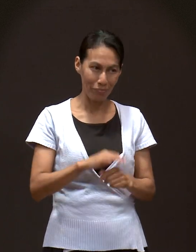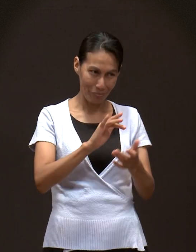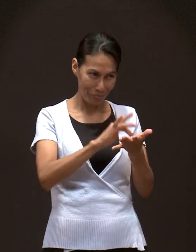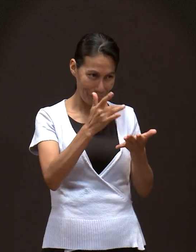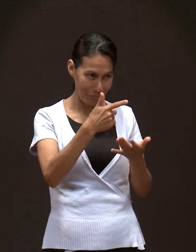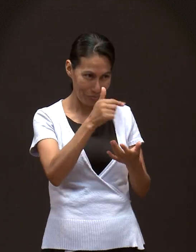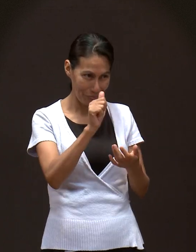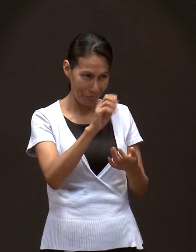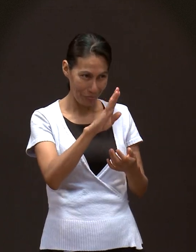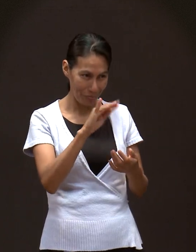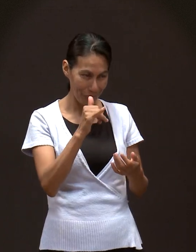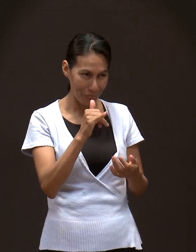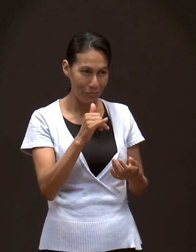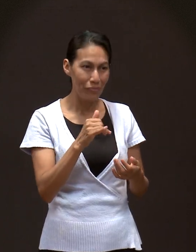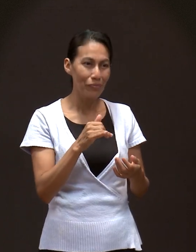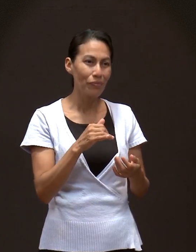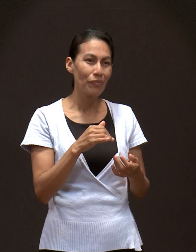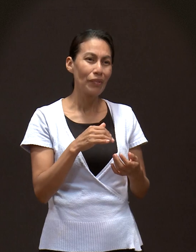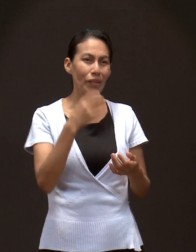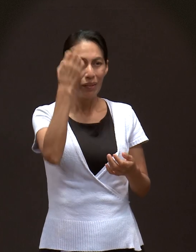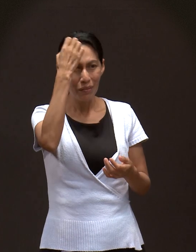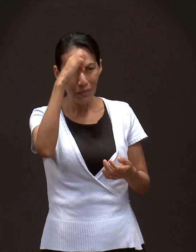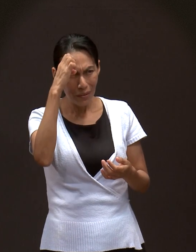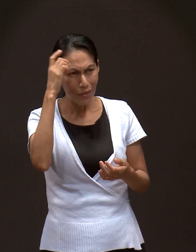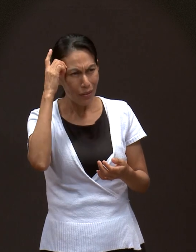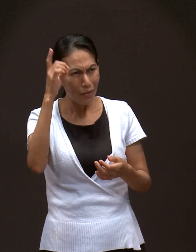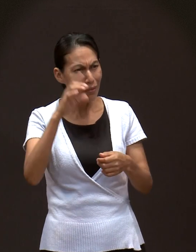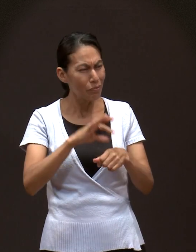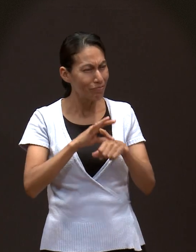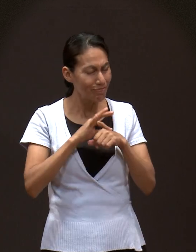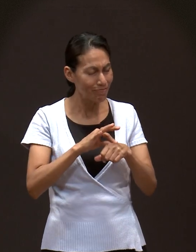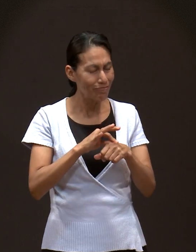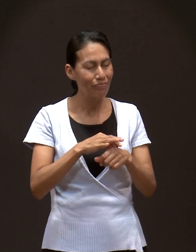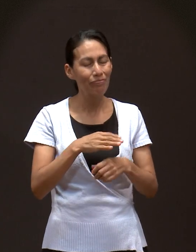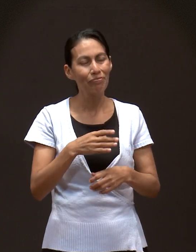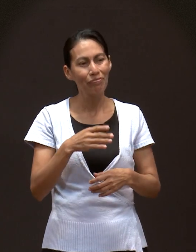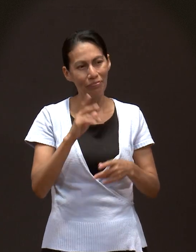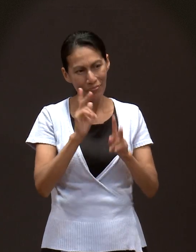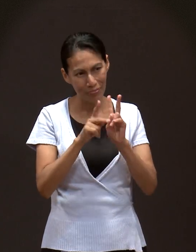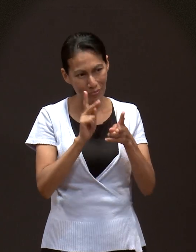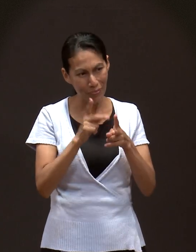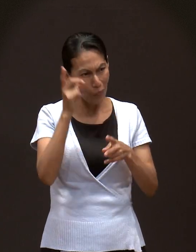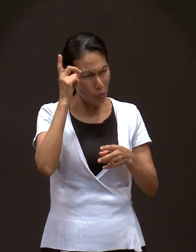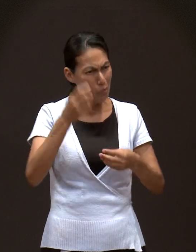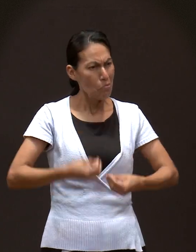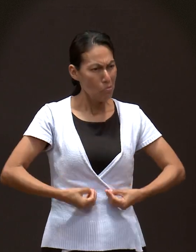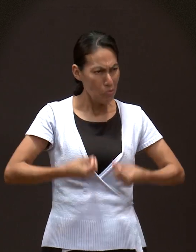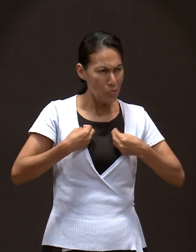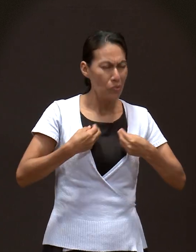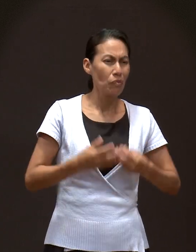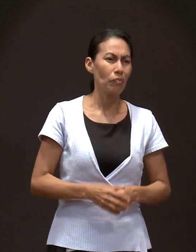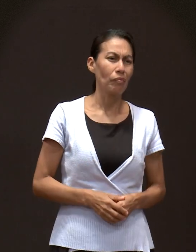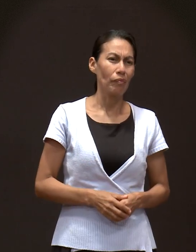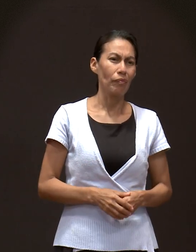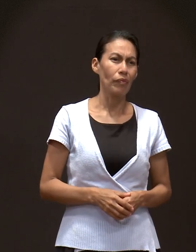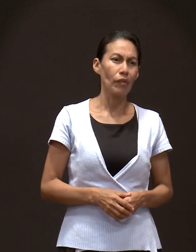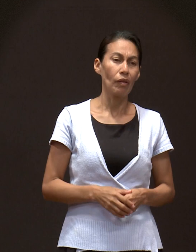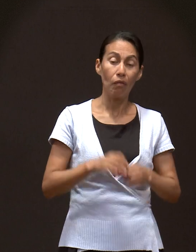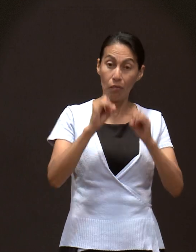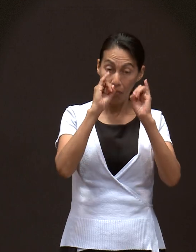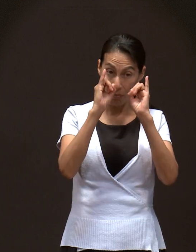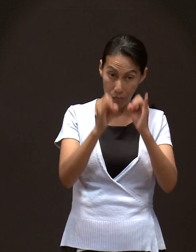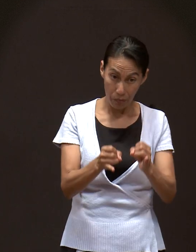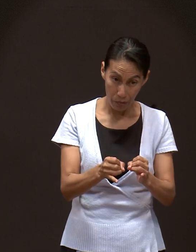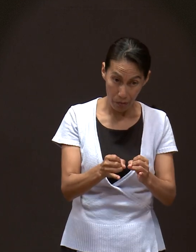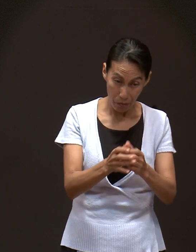Gabi, gracias por compartir esta hermosa experiencia del Dios vivo. Es un Dios vivo. Es el Dios vivo. No